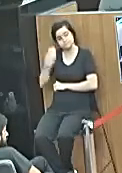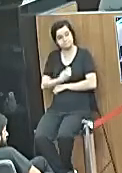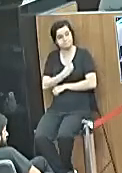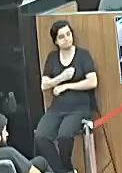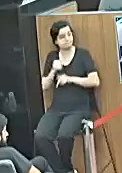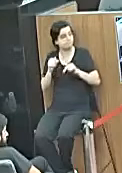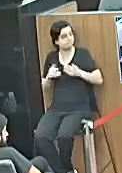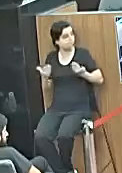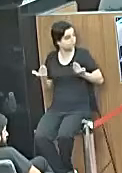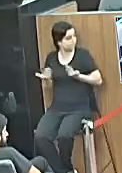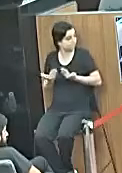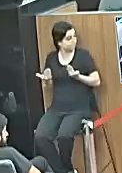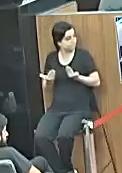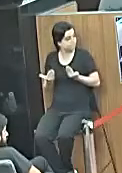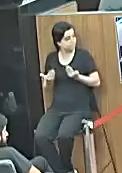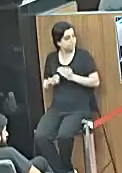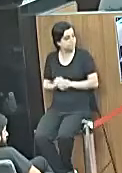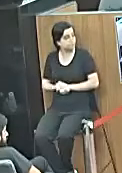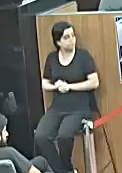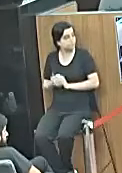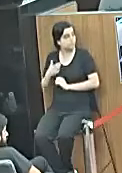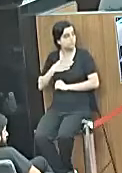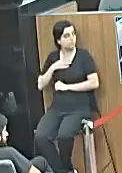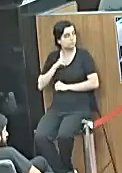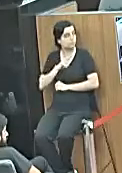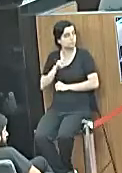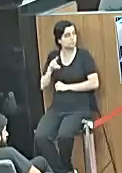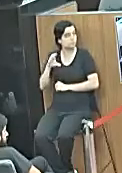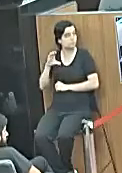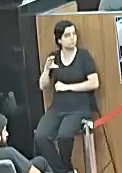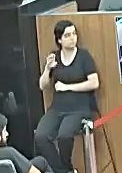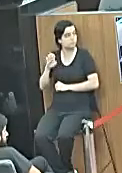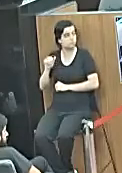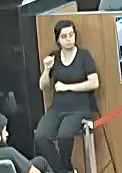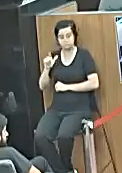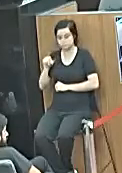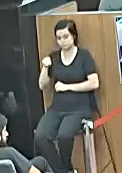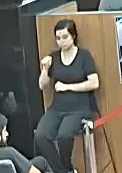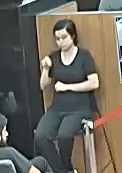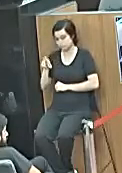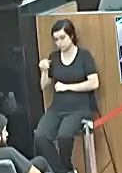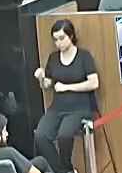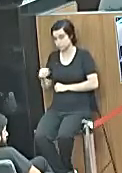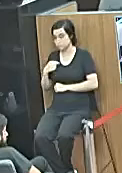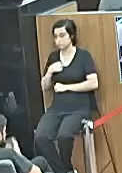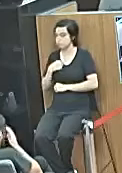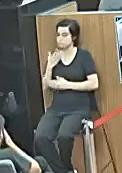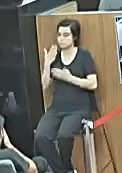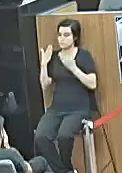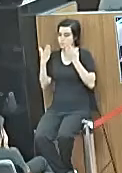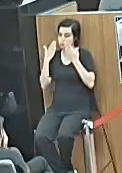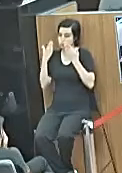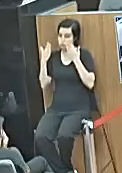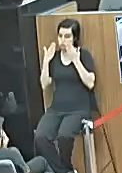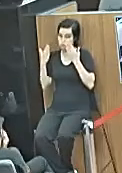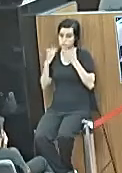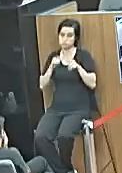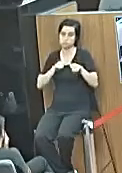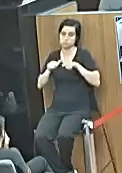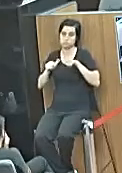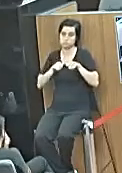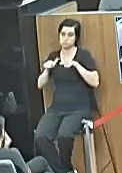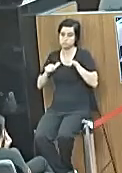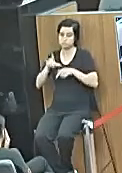componentes da mesa meu nome é seu mara eu sou psicóloga e trabalho no ministério público na promotoria de